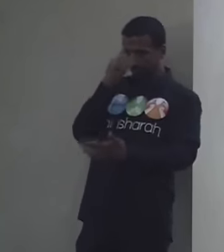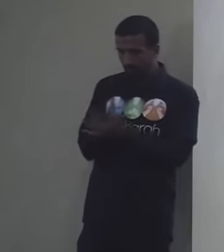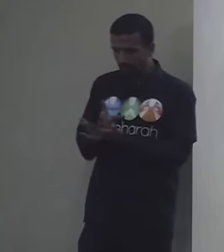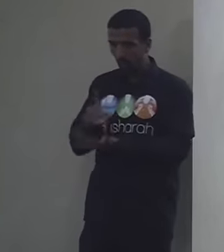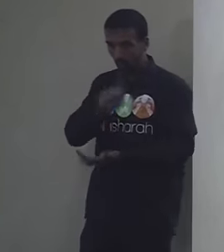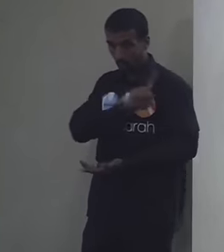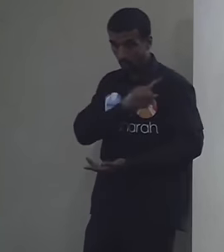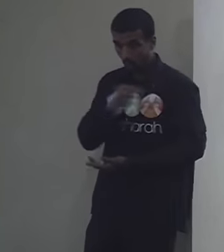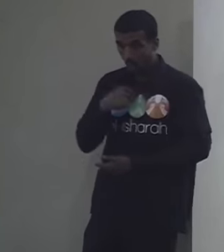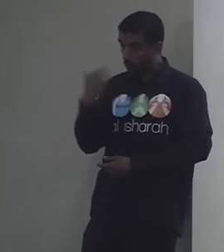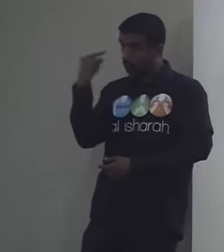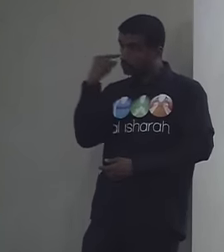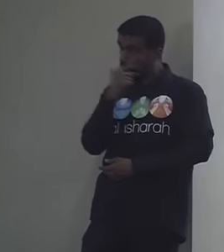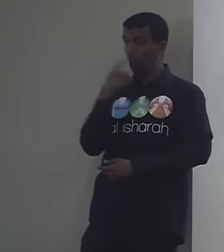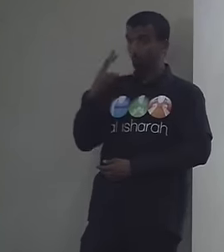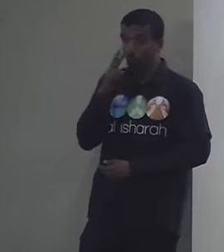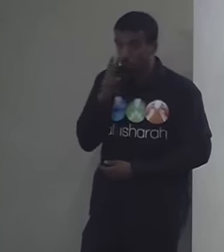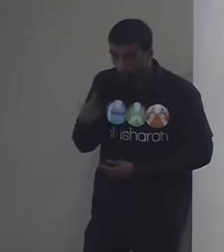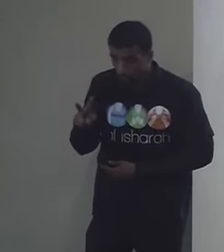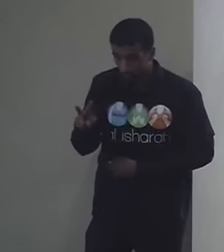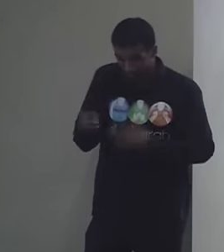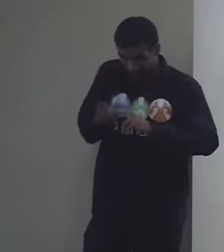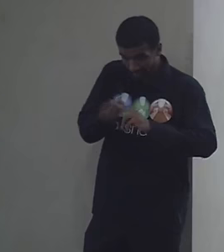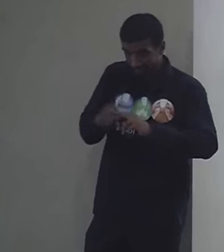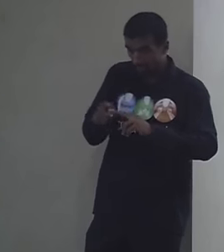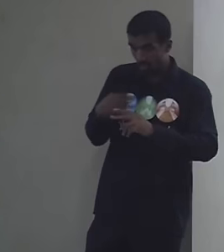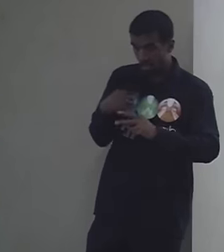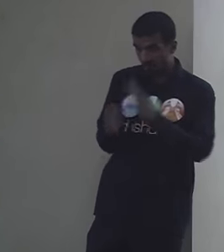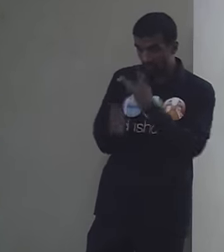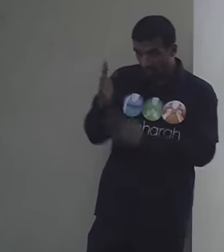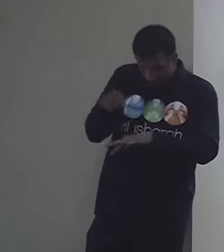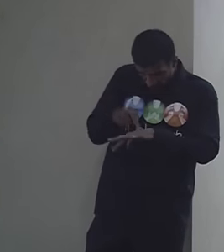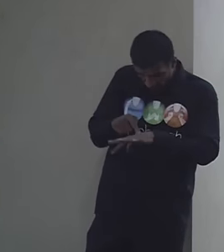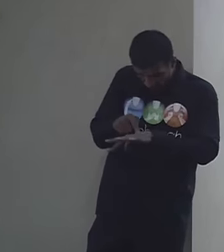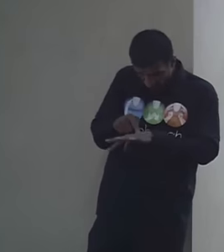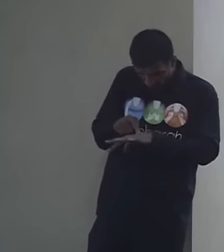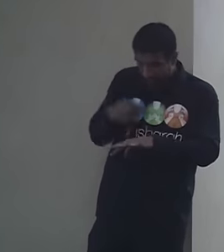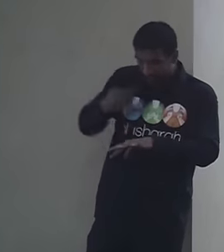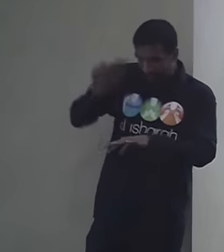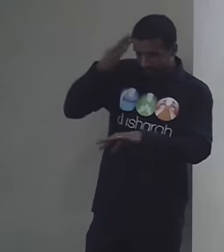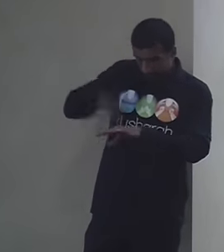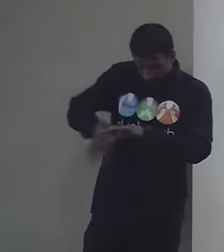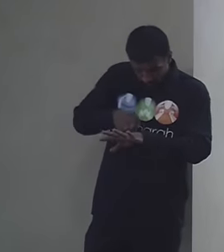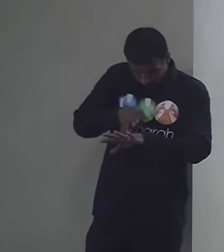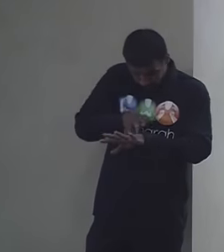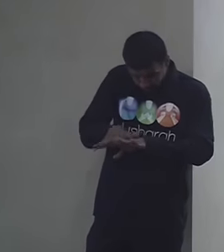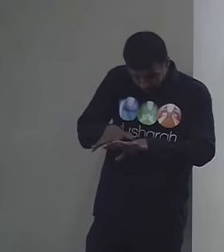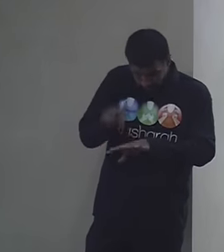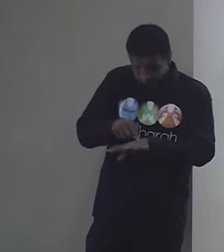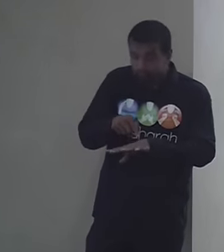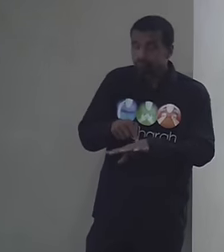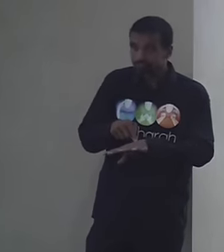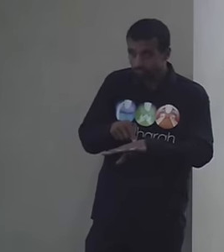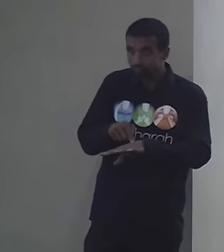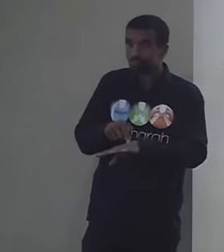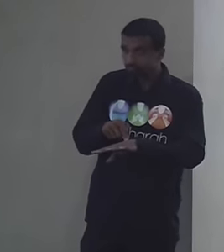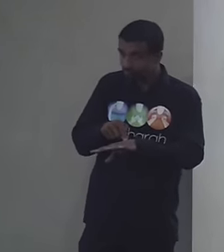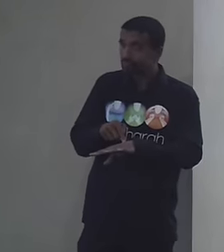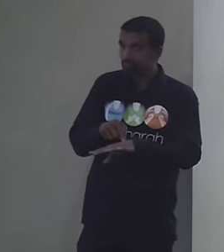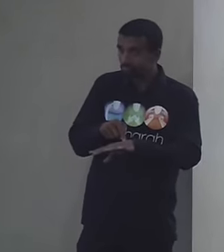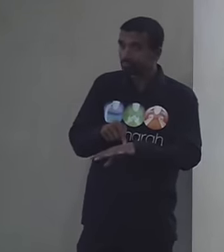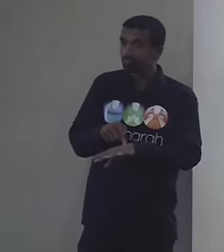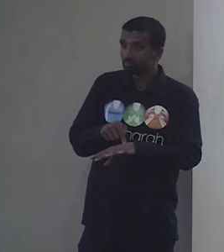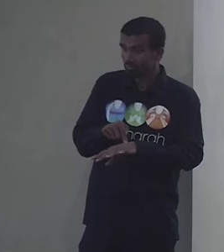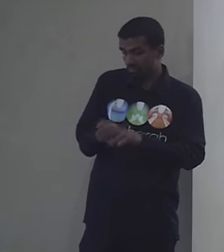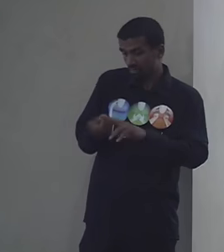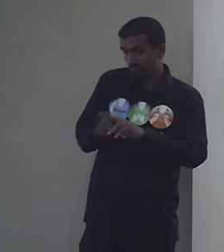عَيْنُ الْيَقِينِ, if you've been burnt by fire, you've experienced the reality, the haqiqah of fire, and then someone